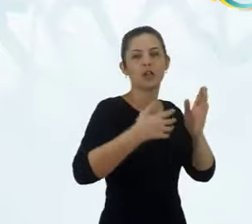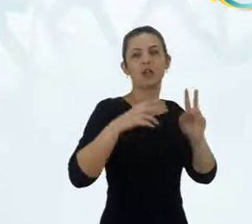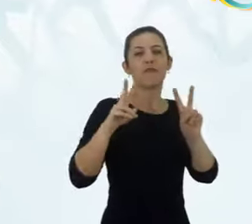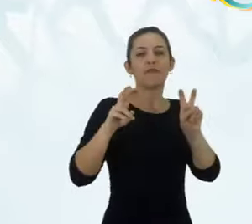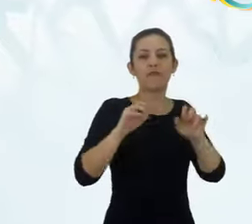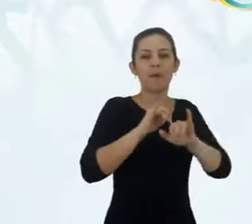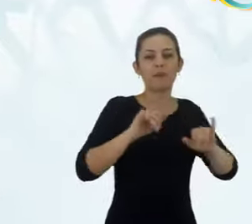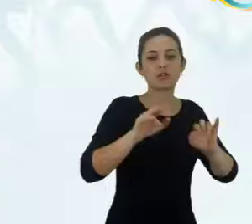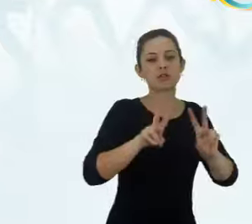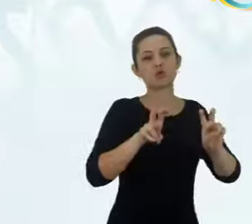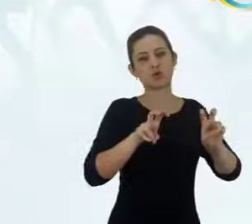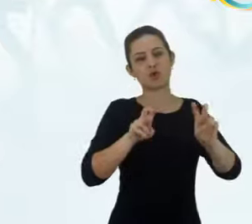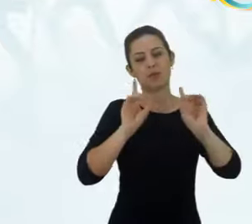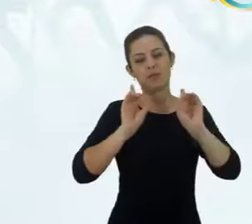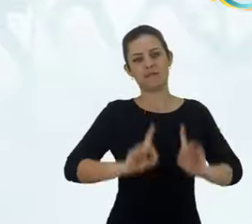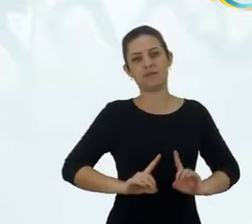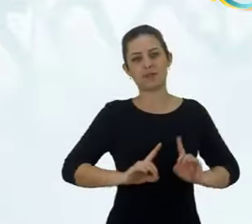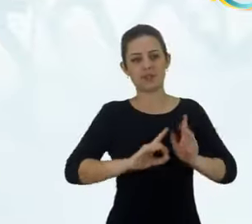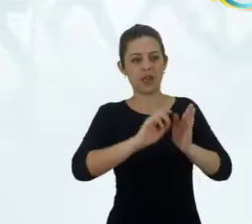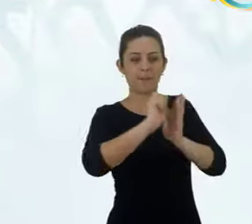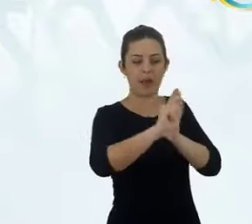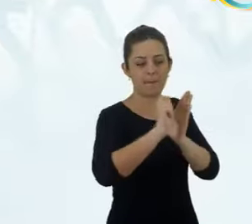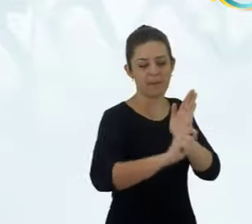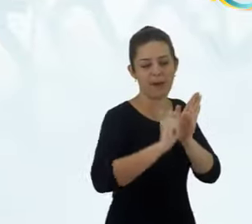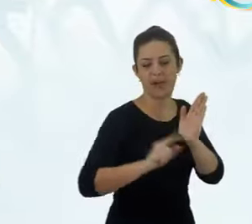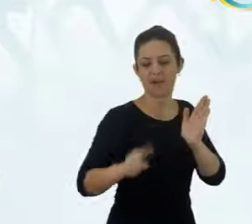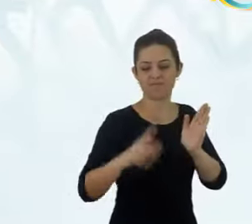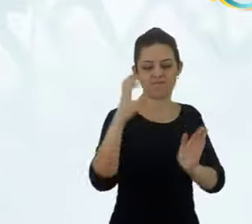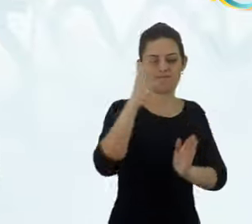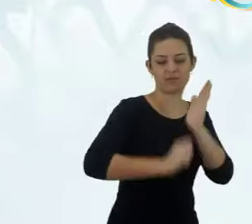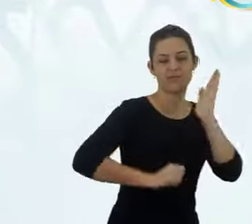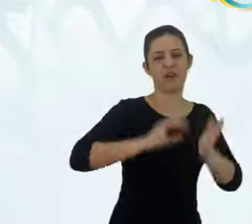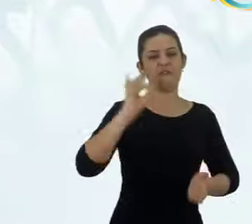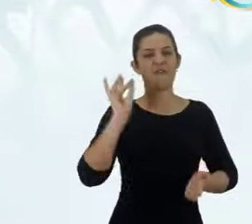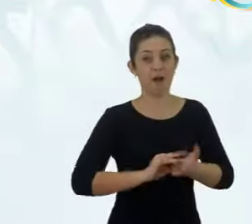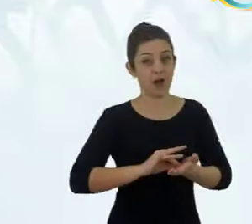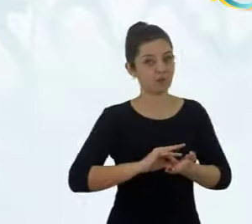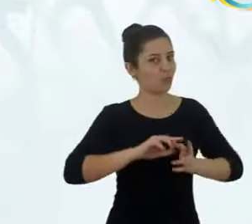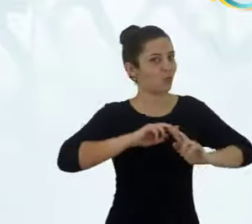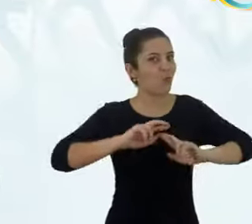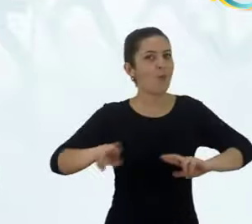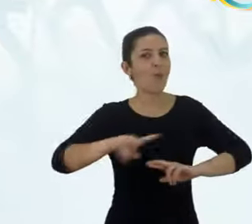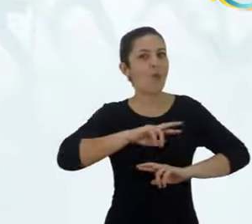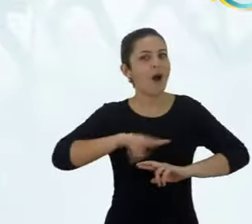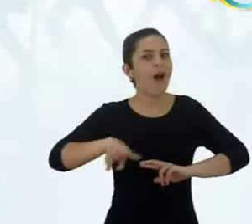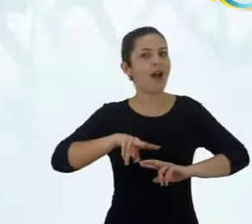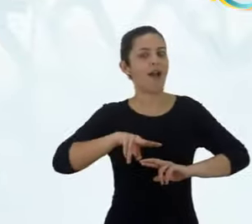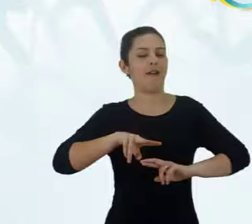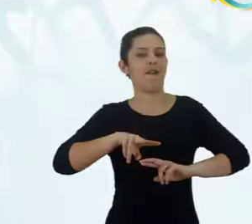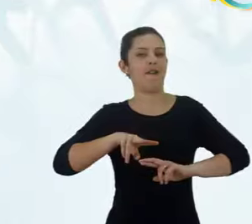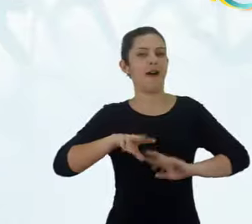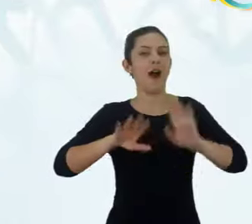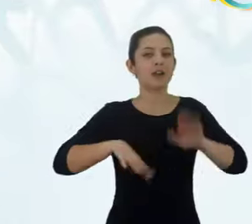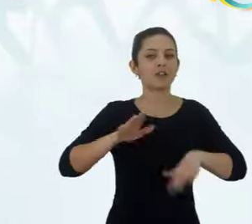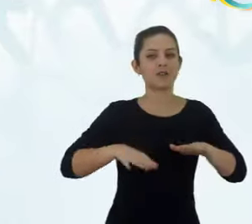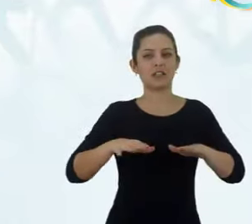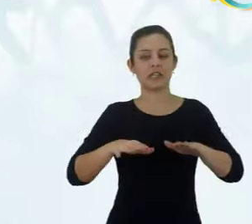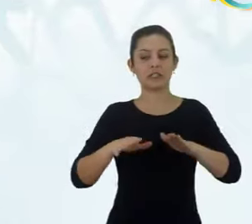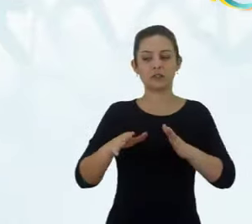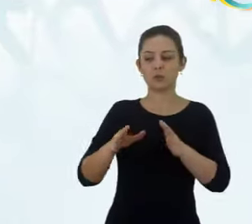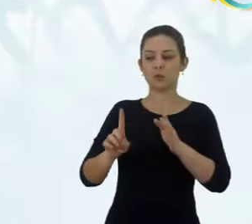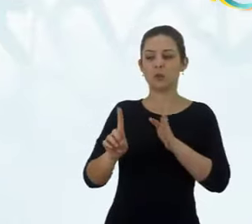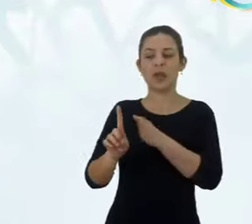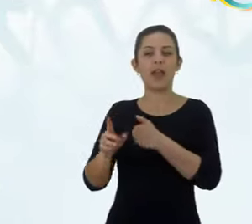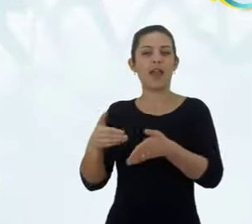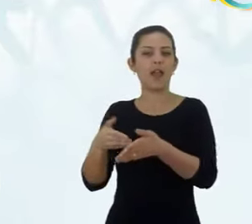informações sobre a deficiência, porque às vezes nem tudo que está ali escrito é o que é de fato. Às vezes a gente proporcionando um caminho diferente, a gente